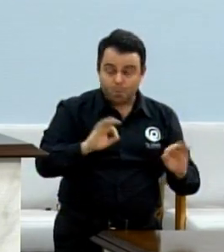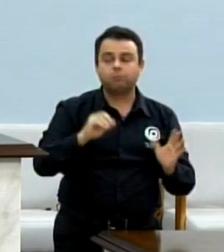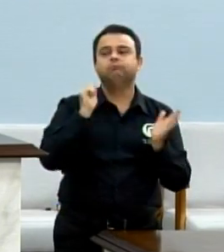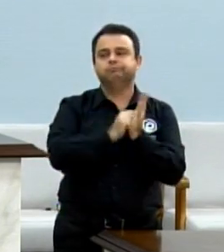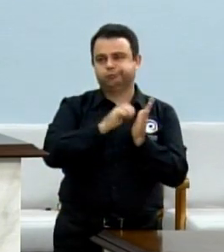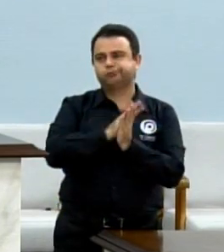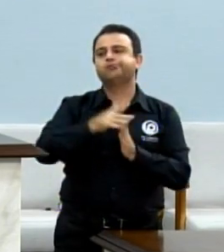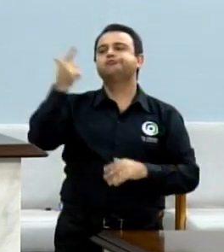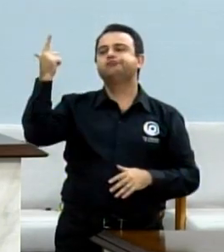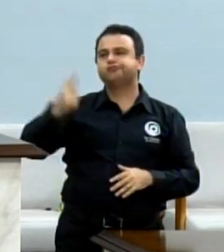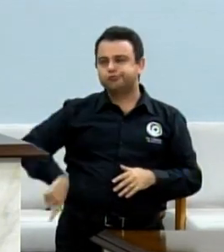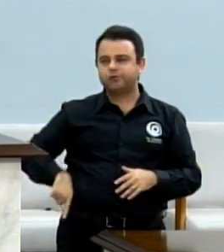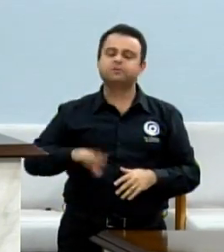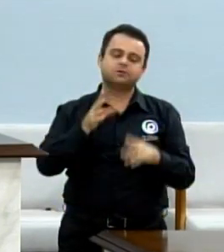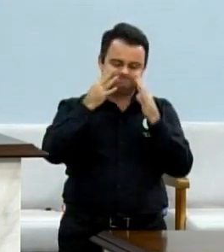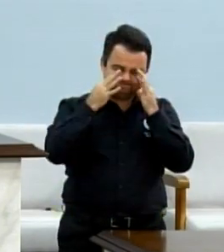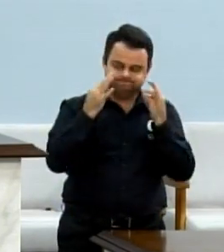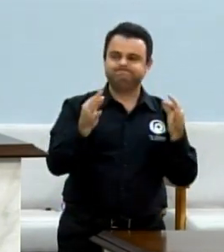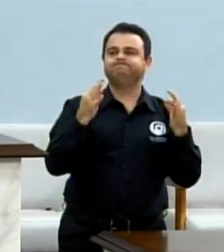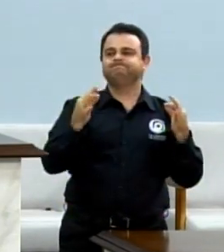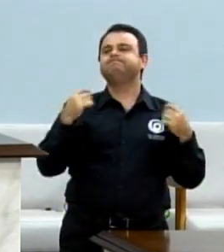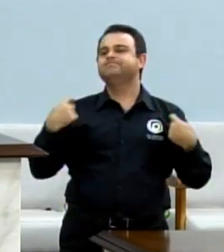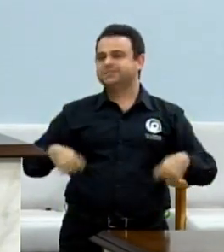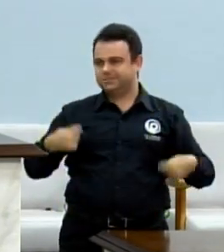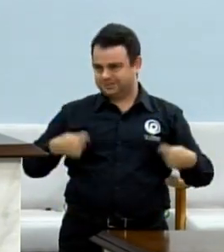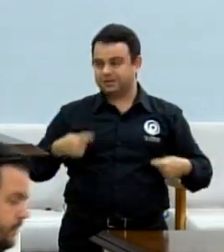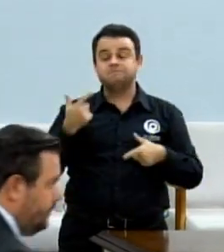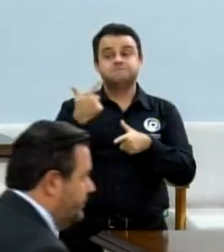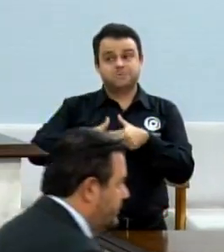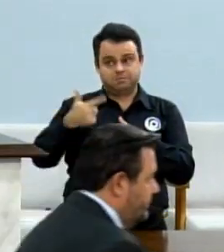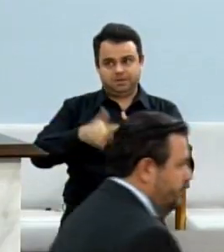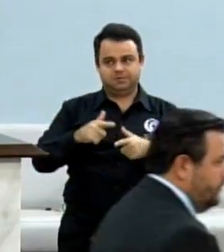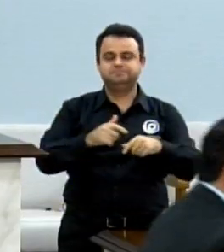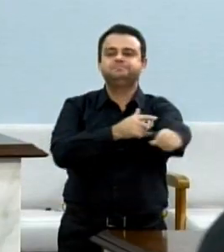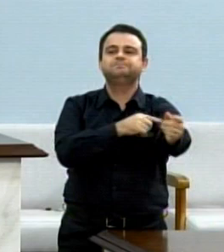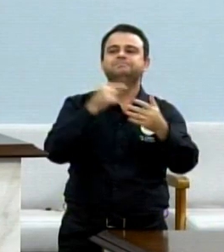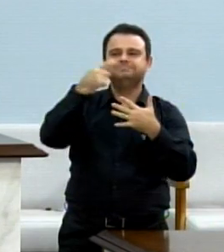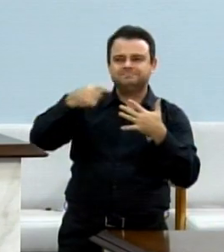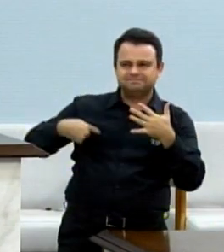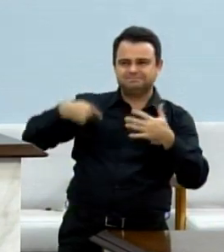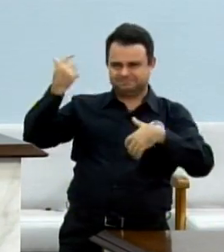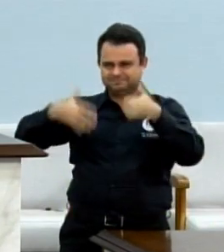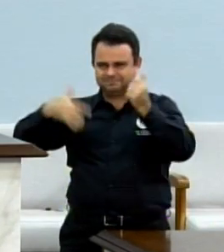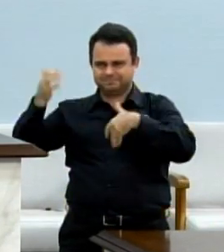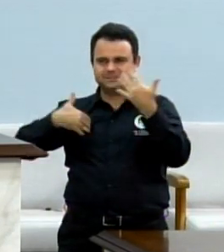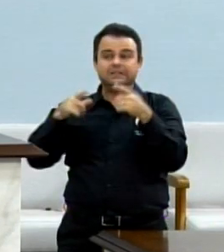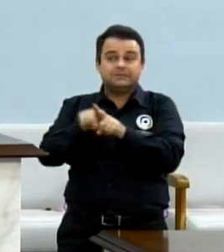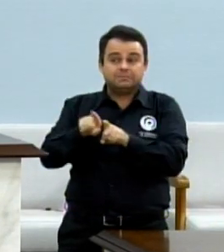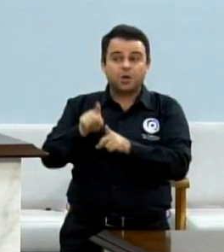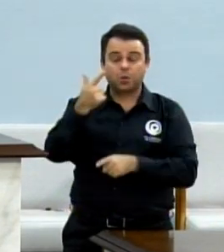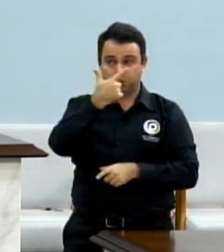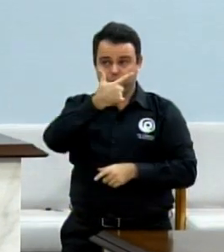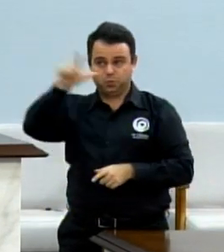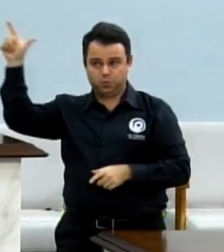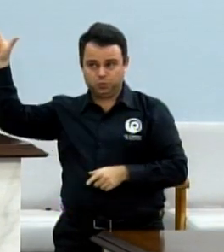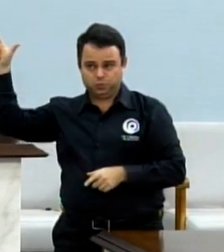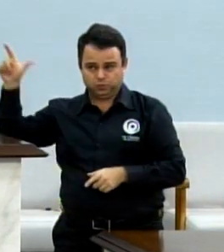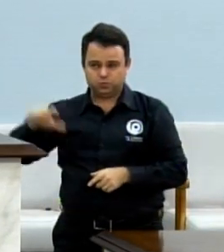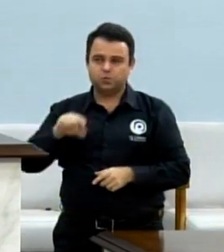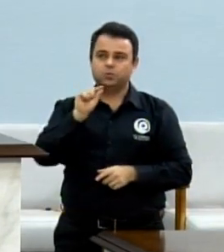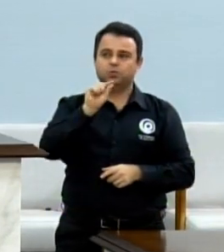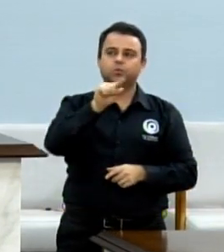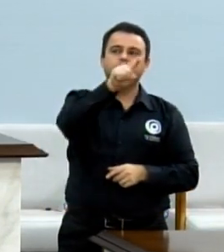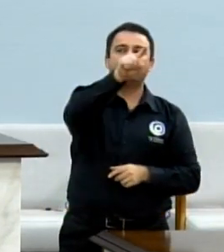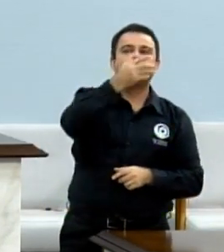muito delicado e muito interessante a ser pontuado, né? Fora isso, fora todo esse trâmite, se nós não trouxermos à baila, eu estava falando com o